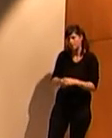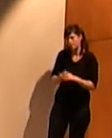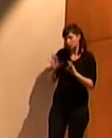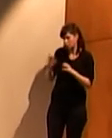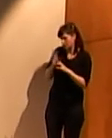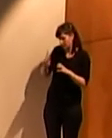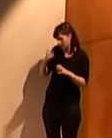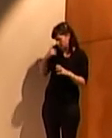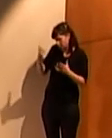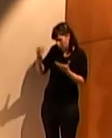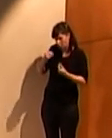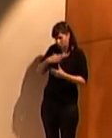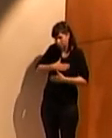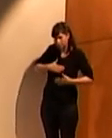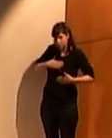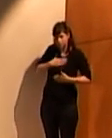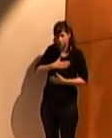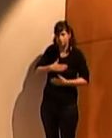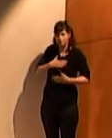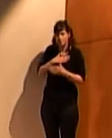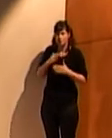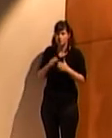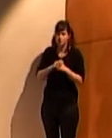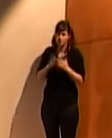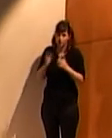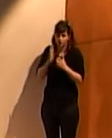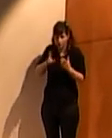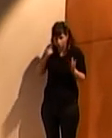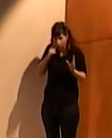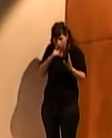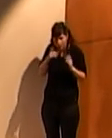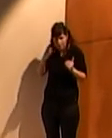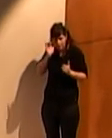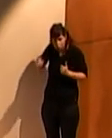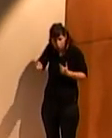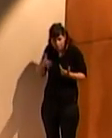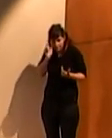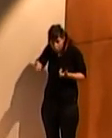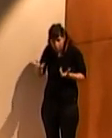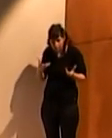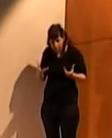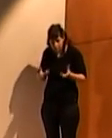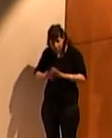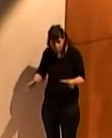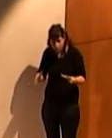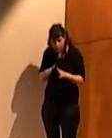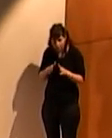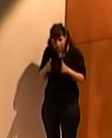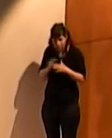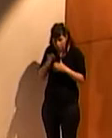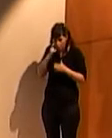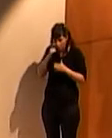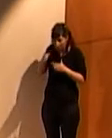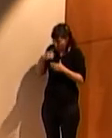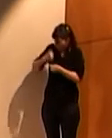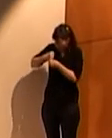fait extrêmement plaisir, mais en fait, c'est du bon sens. C'est pas autre chose. Et il